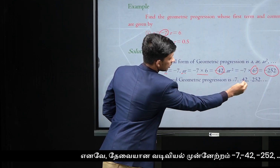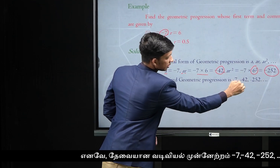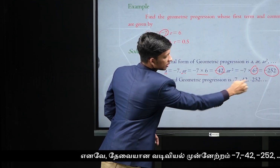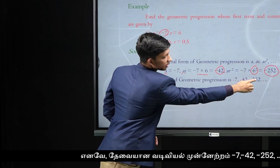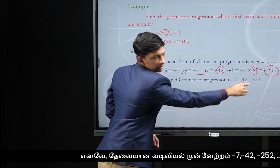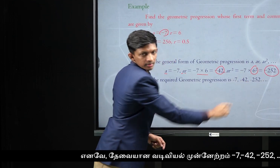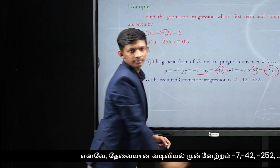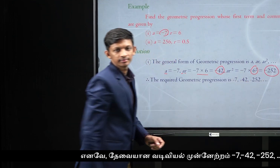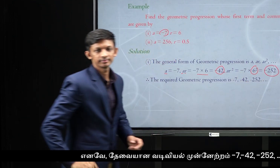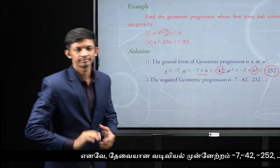-252.